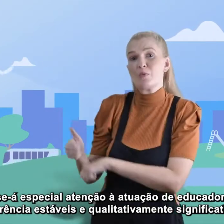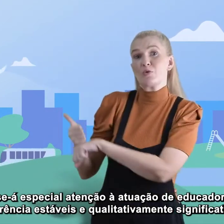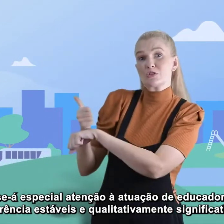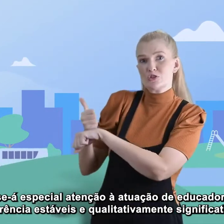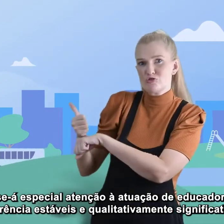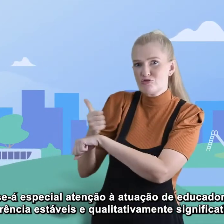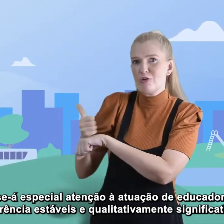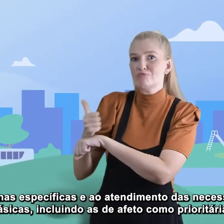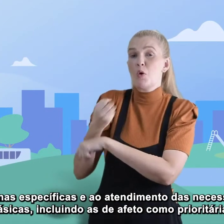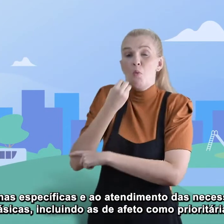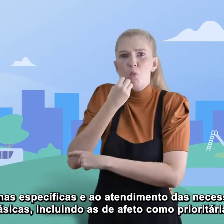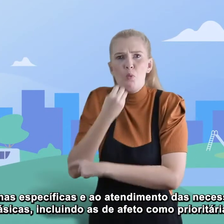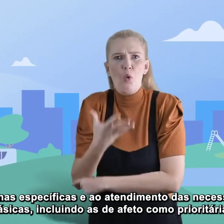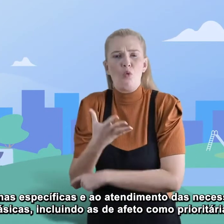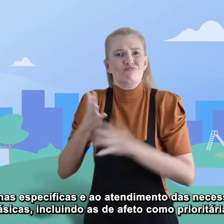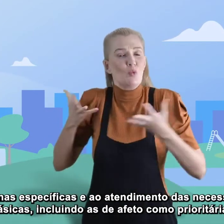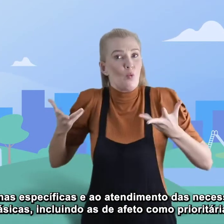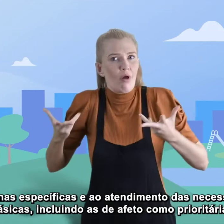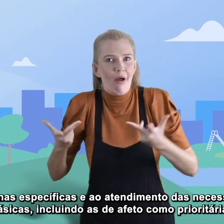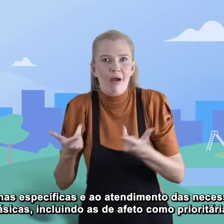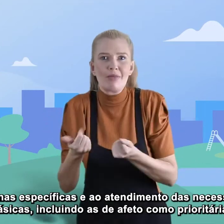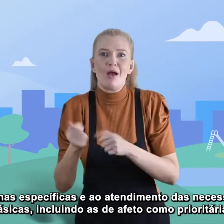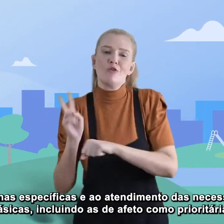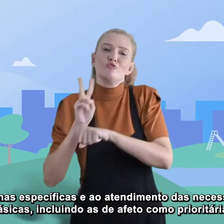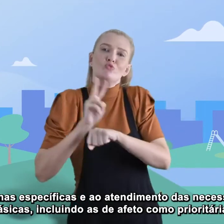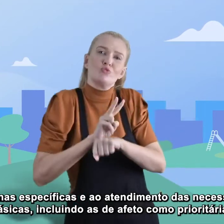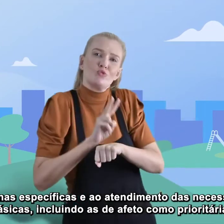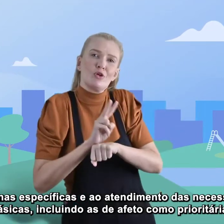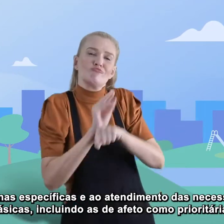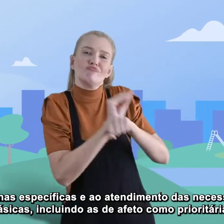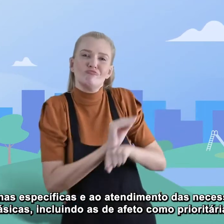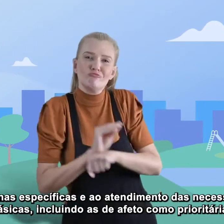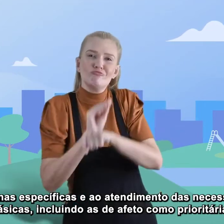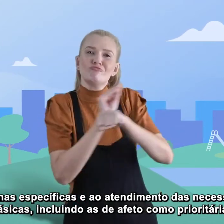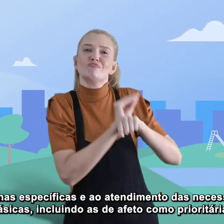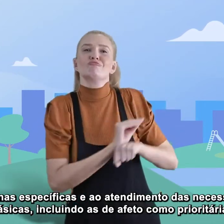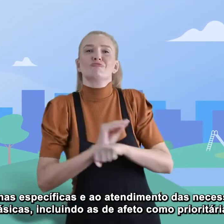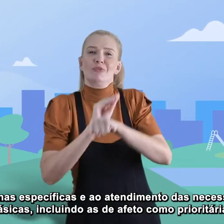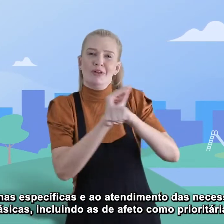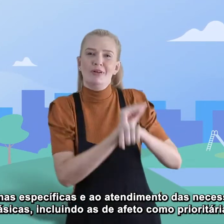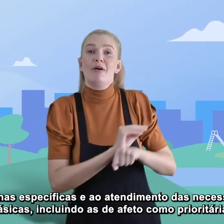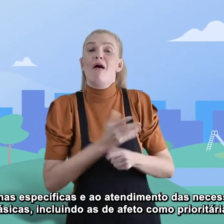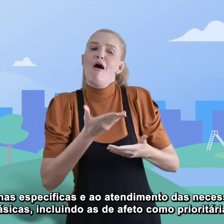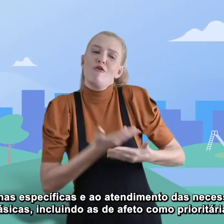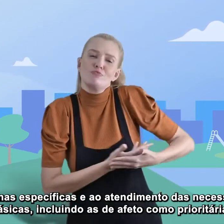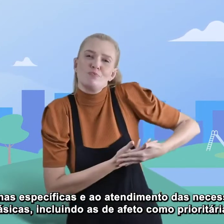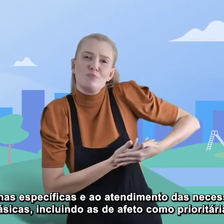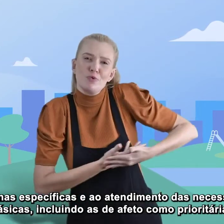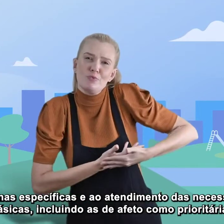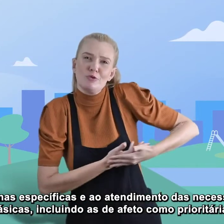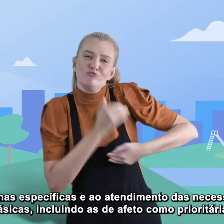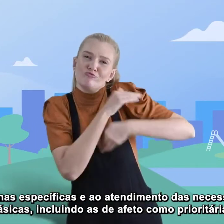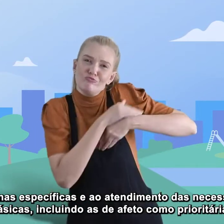significativos, às rotinas específicas e ao atendimento das necessidades básicas, incluindo as de afeto,